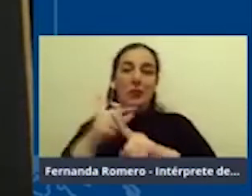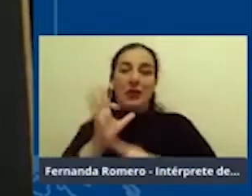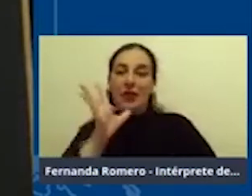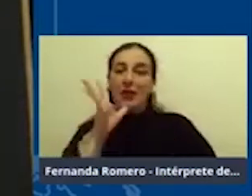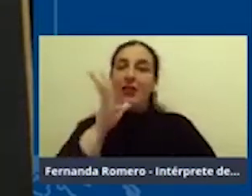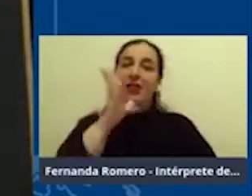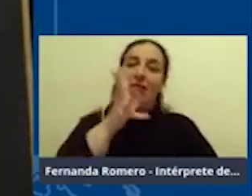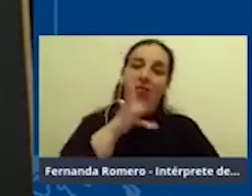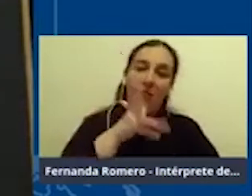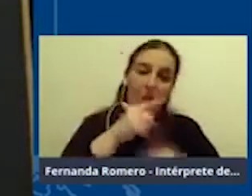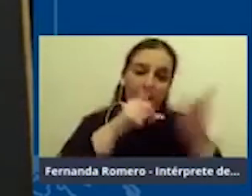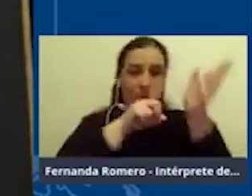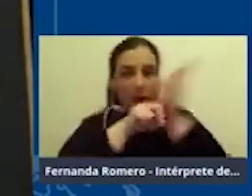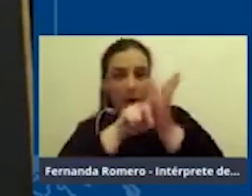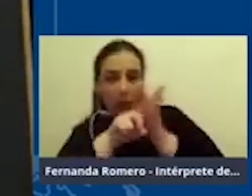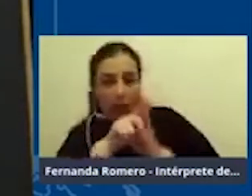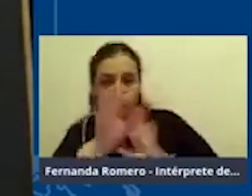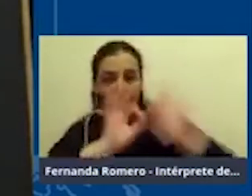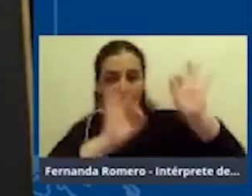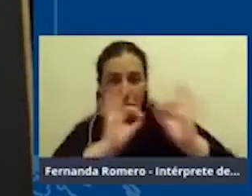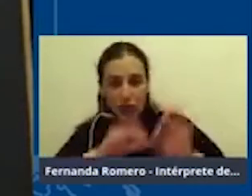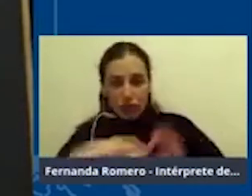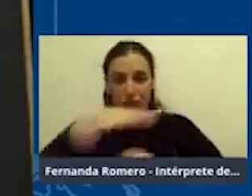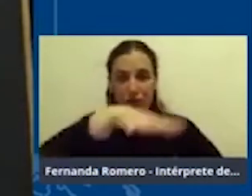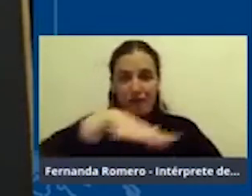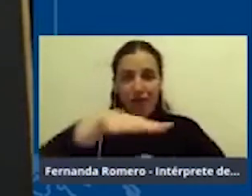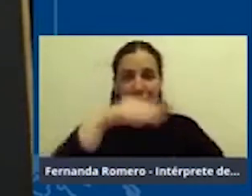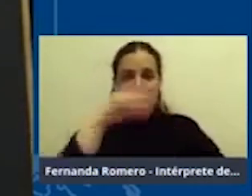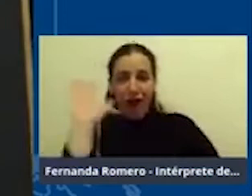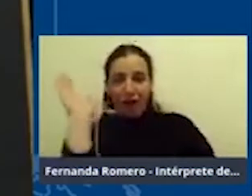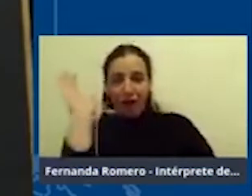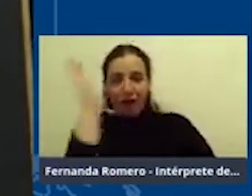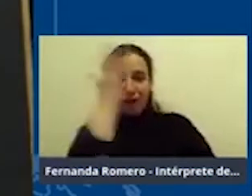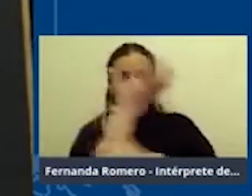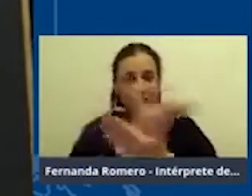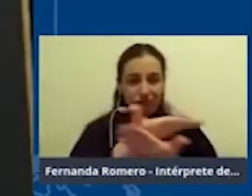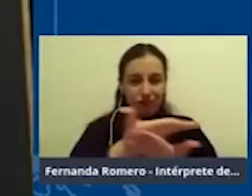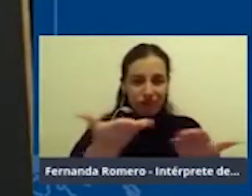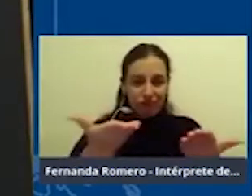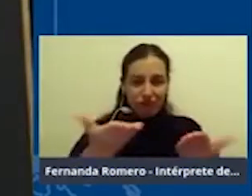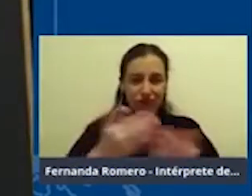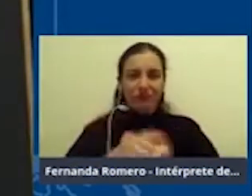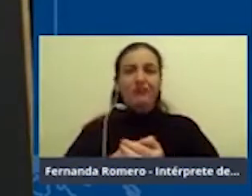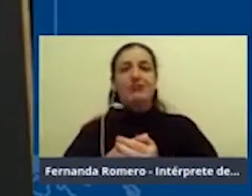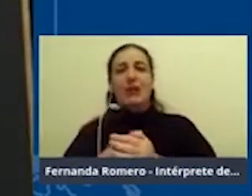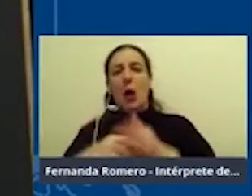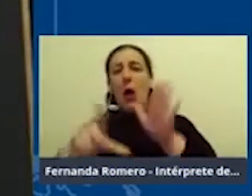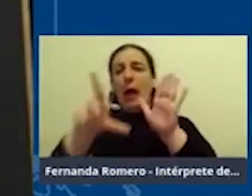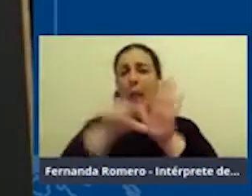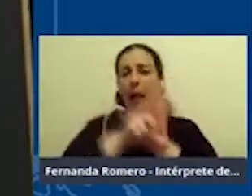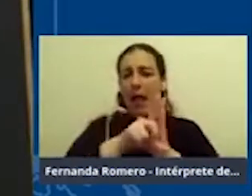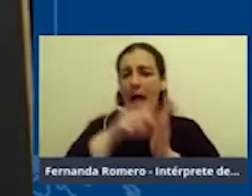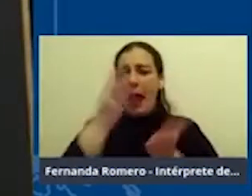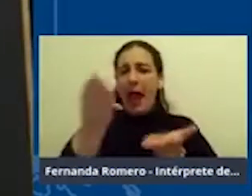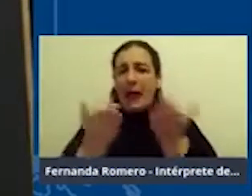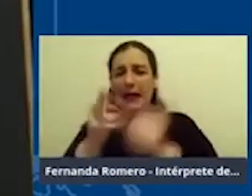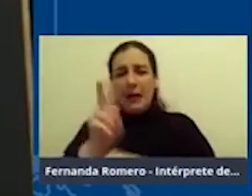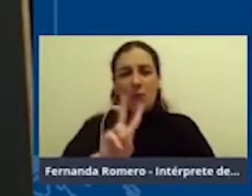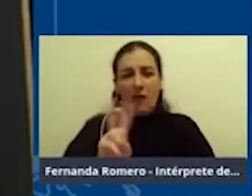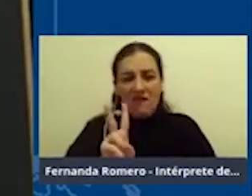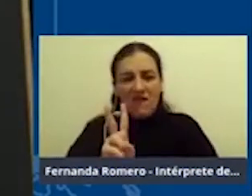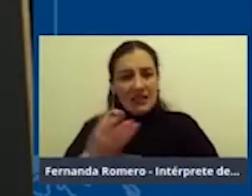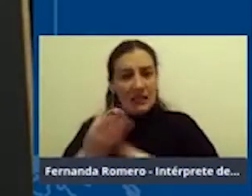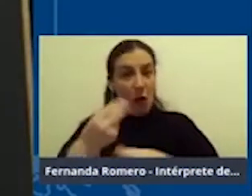análise dos projetos na questão ambiental. A modernização da lei, o equilíbrio fiscal conseguido no Estado e uma série de